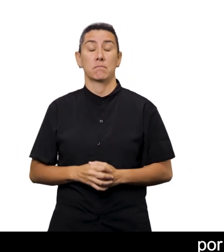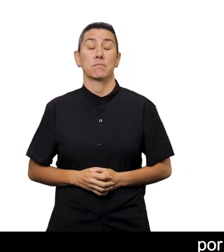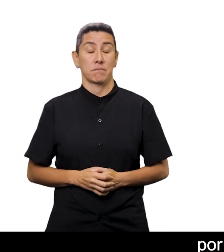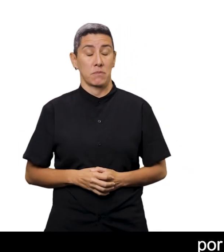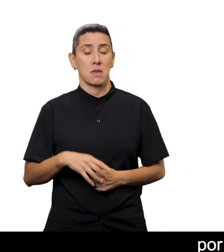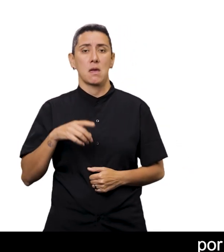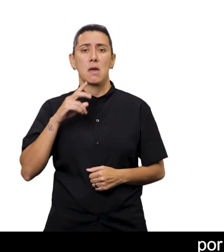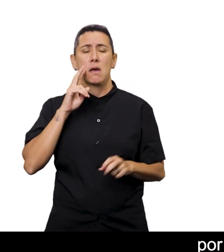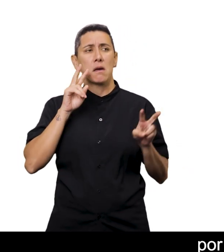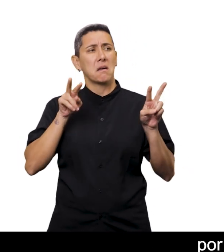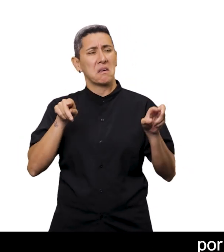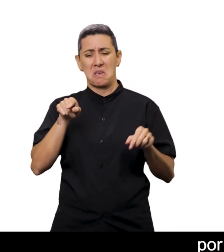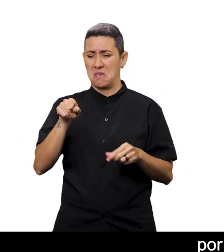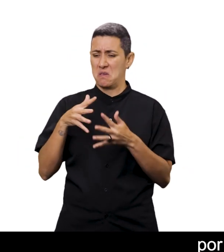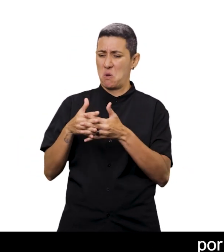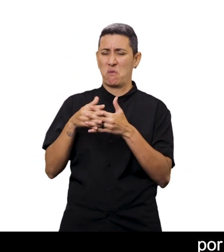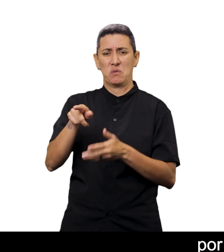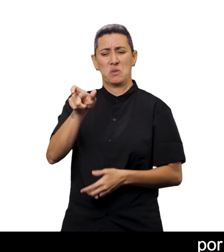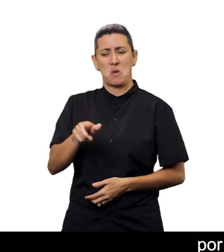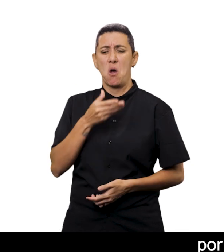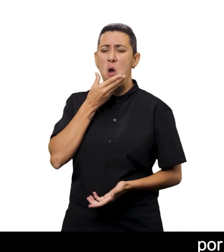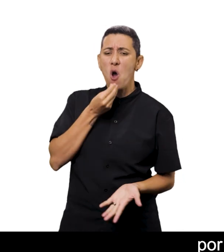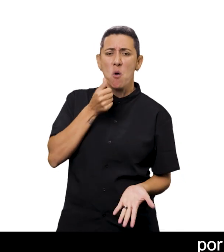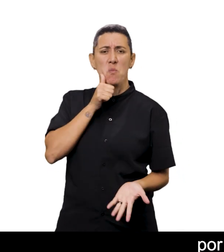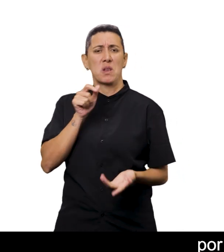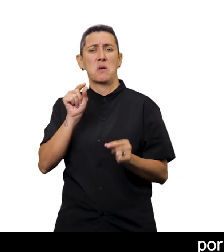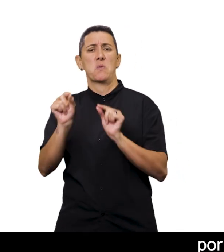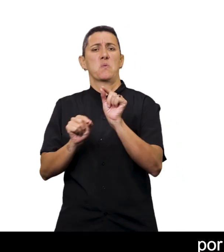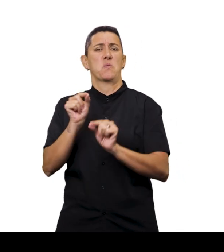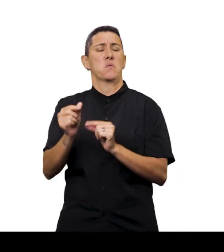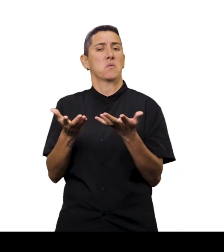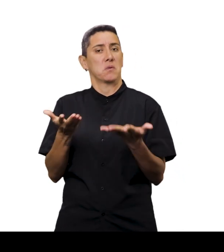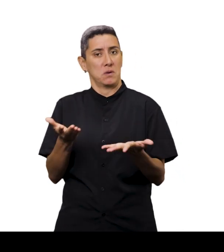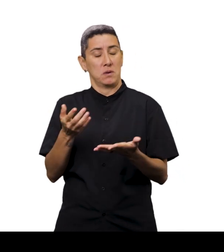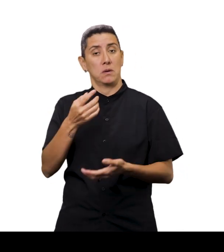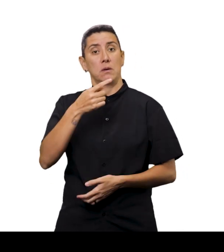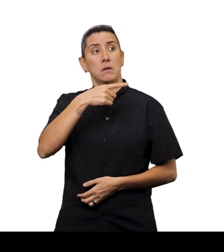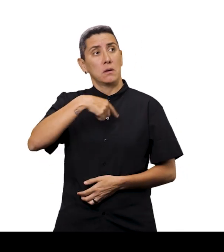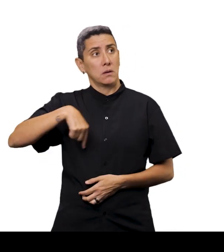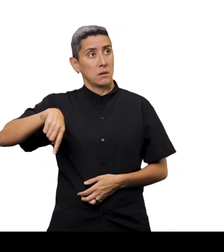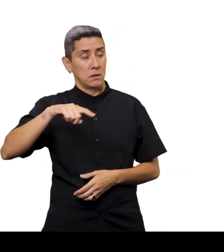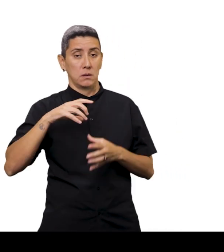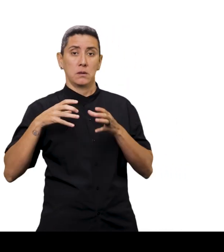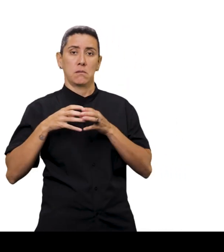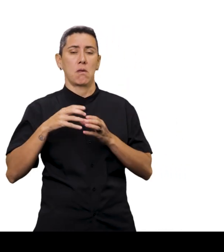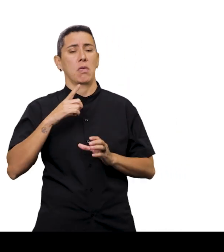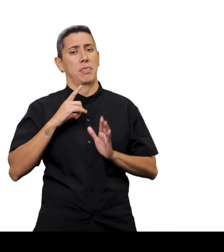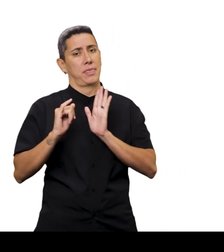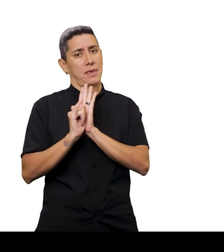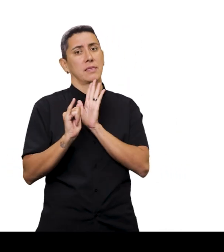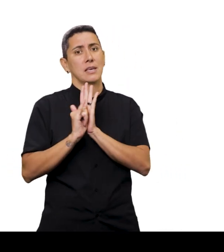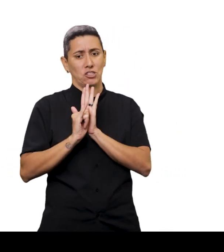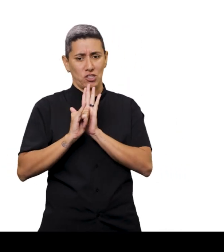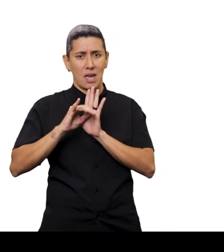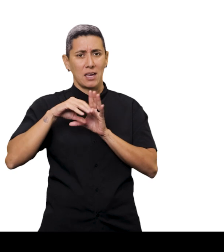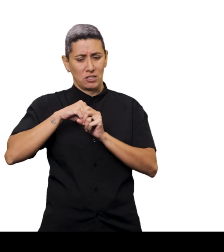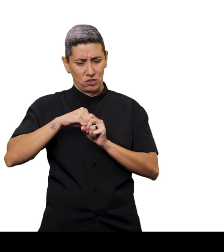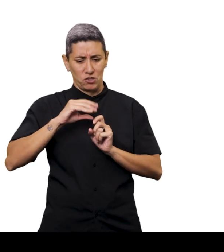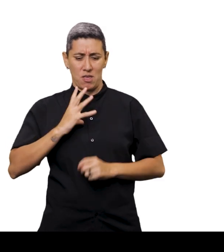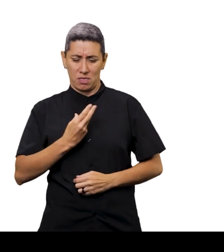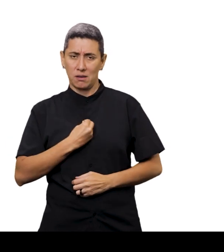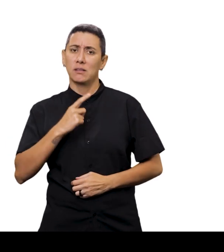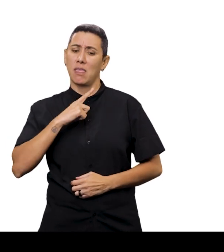por não conseguir distinguir se ele era homem ou mulher. As identidades trans existem na